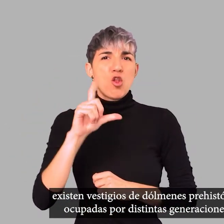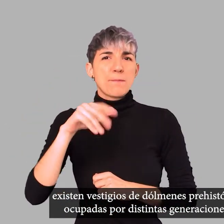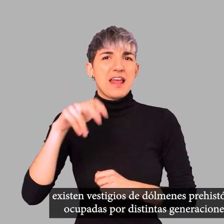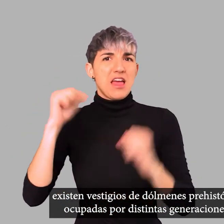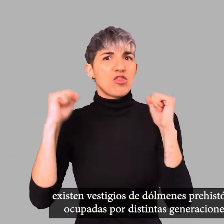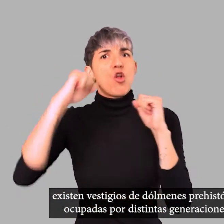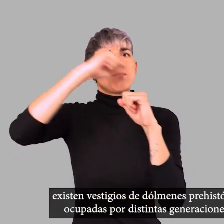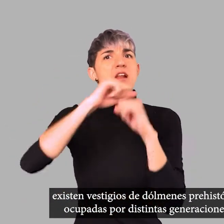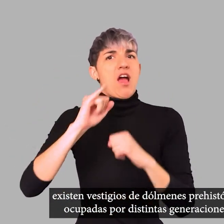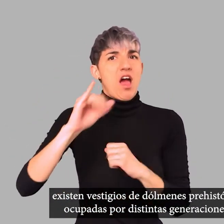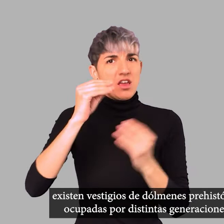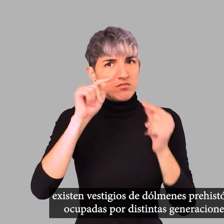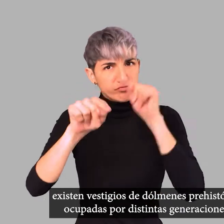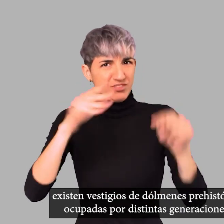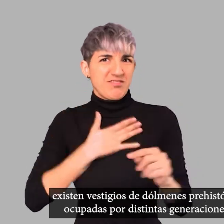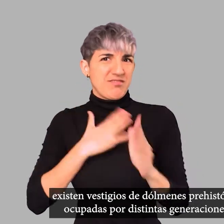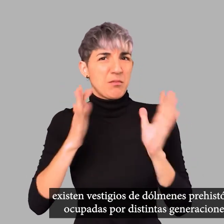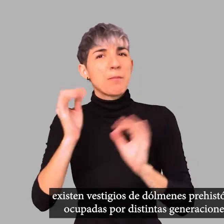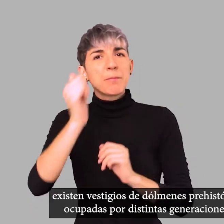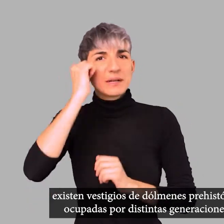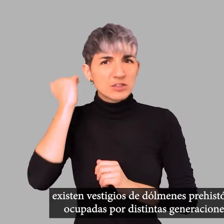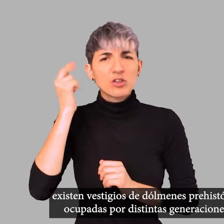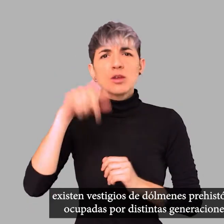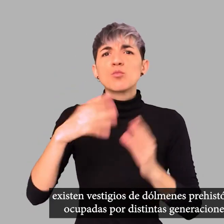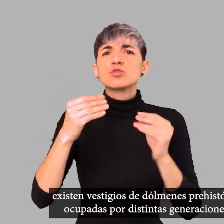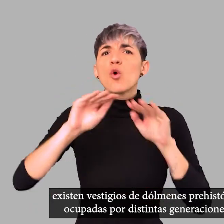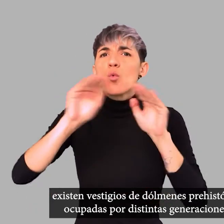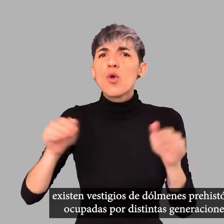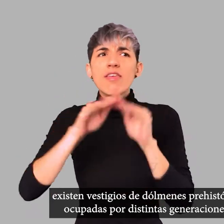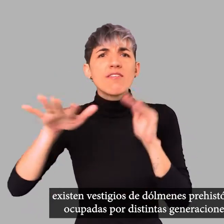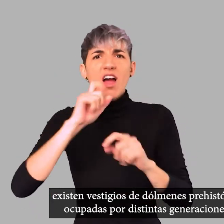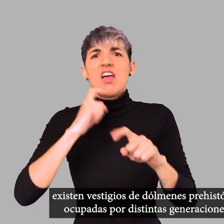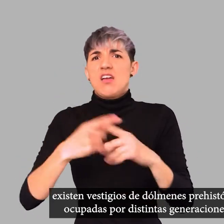prehistóricos y numerosas cuevas ocupadas por distintas generaciones durante el Paleolítico.